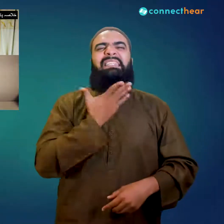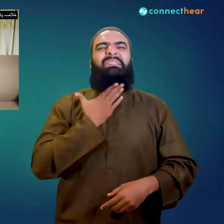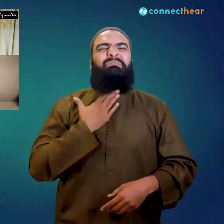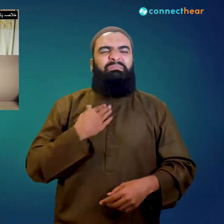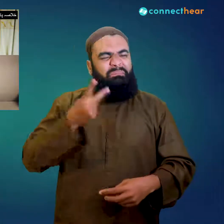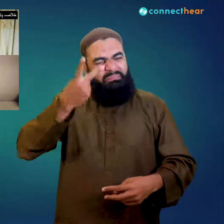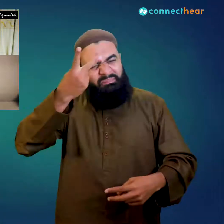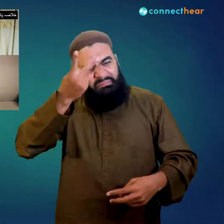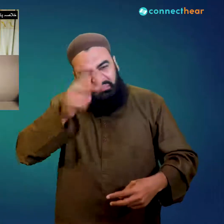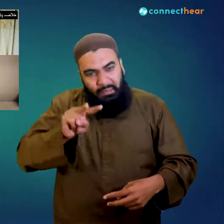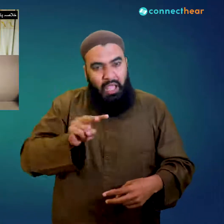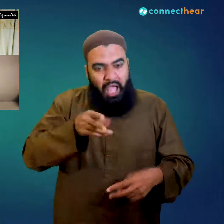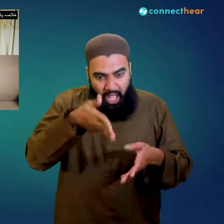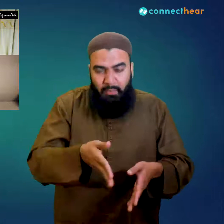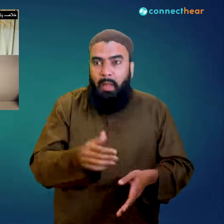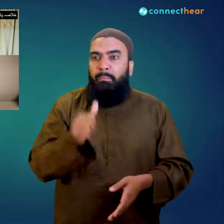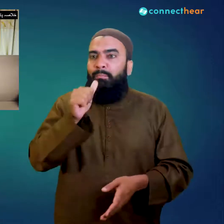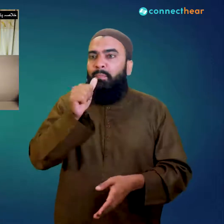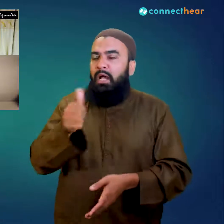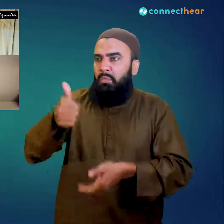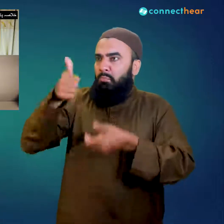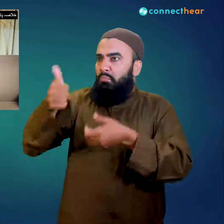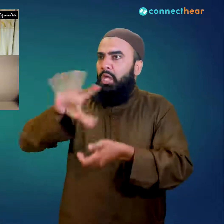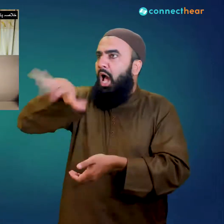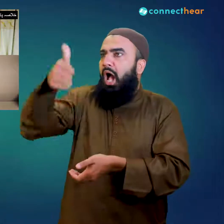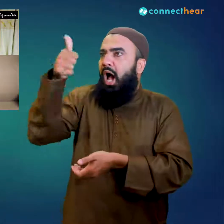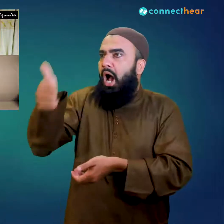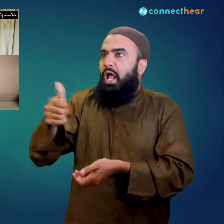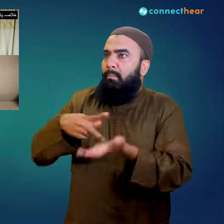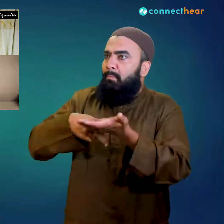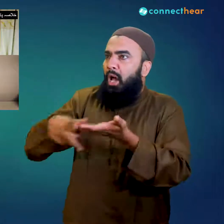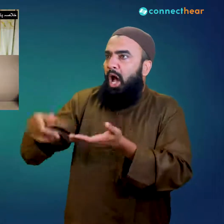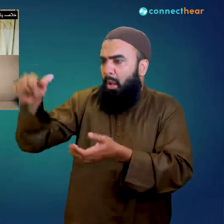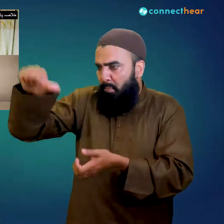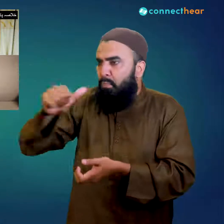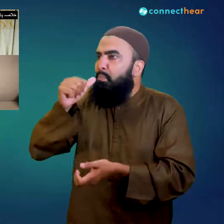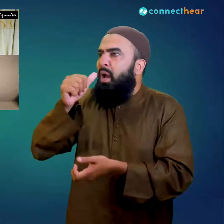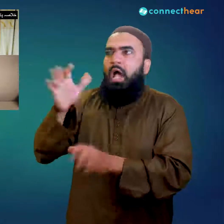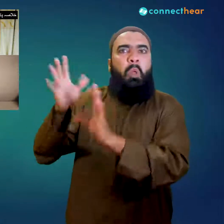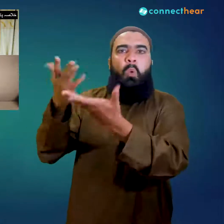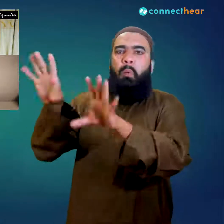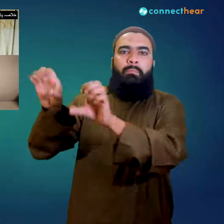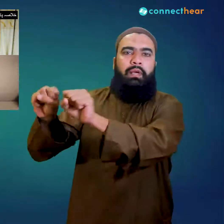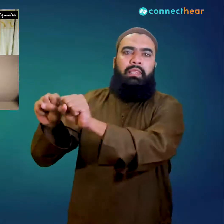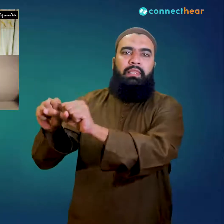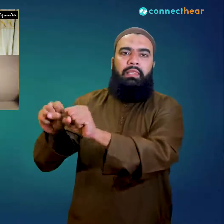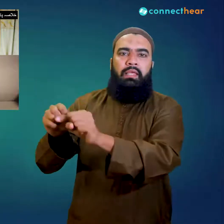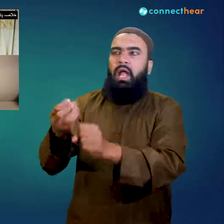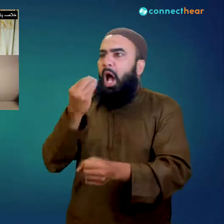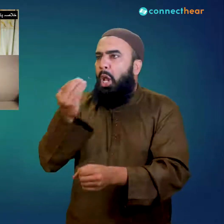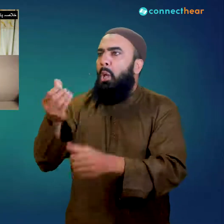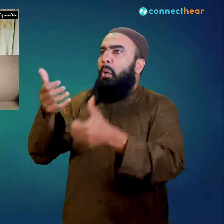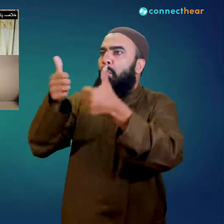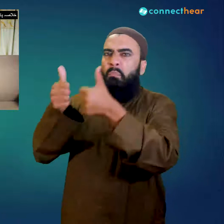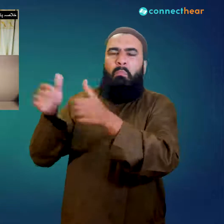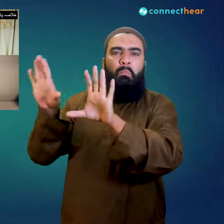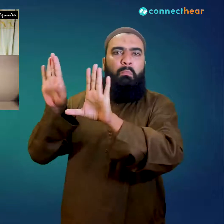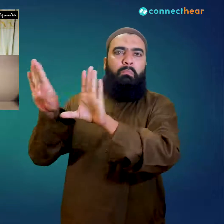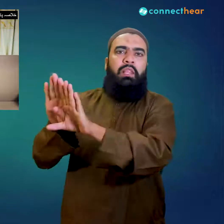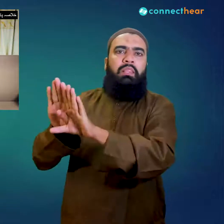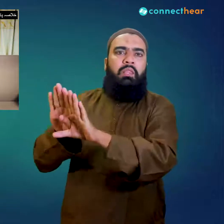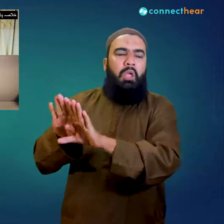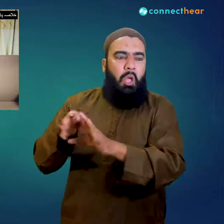چیز بھی وقتی طور پر حلال کر دی تاکہ اس کی جان جو ہے وہ بچ جائے، اور اس میں یہ فرمایا کہ صرف اتنا استعمال